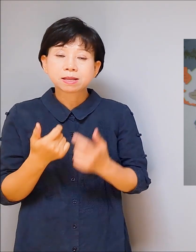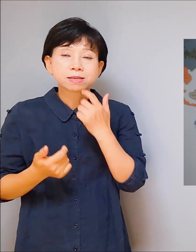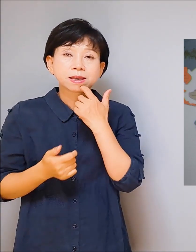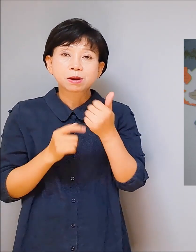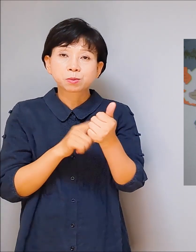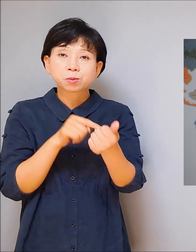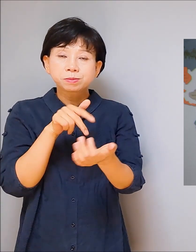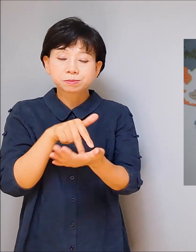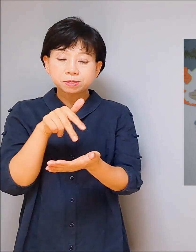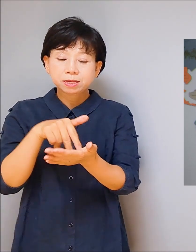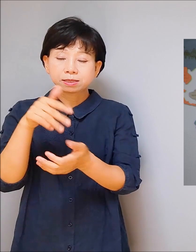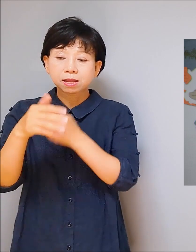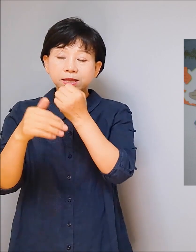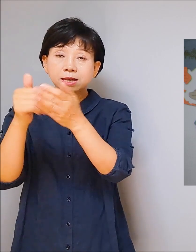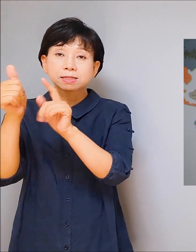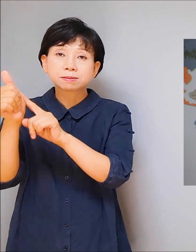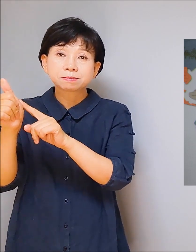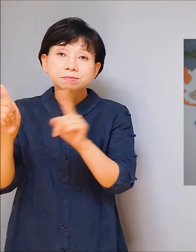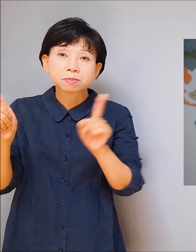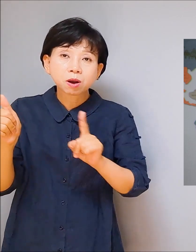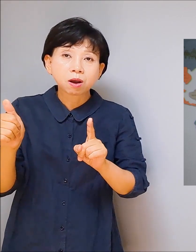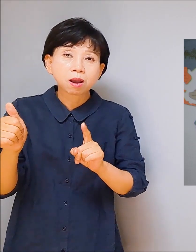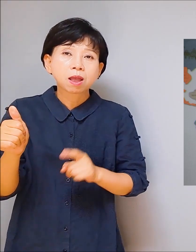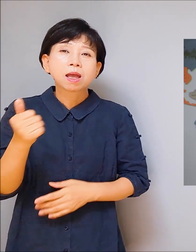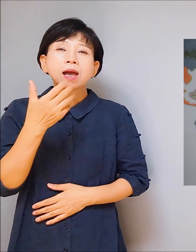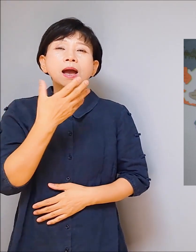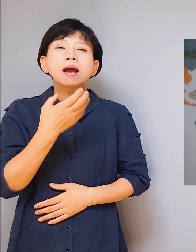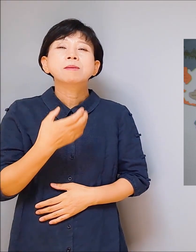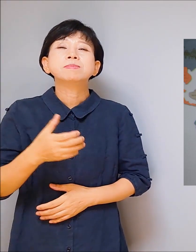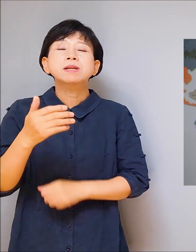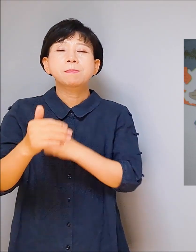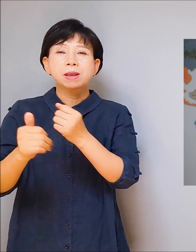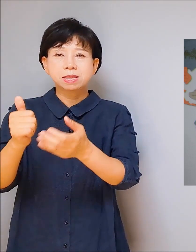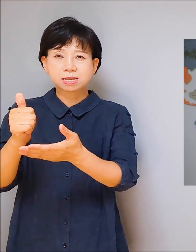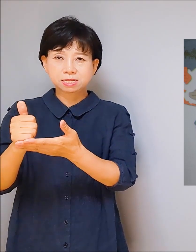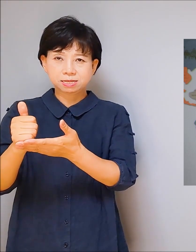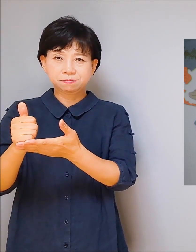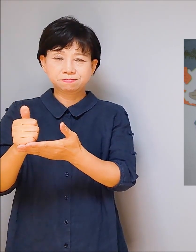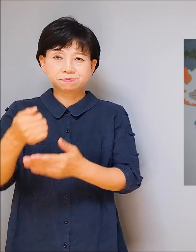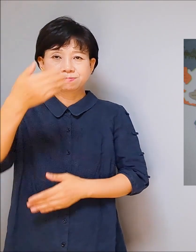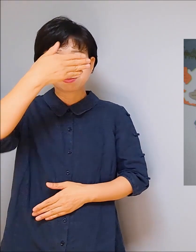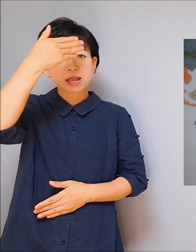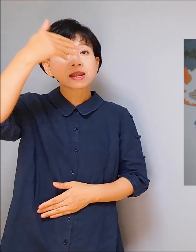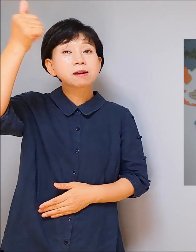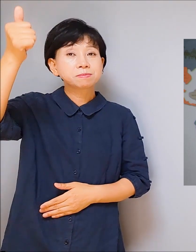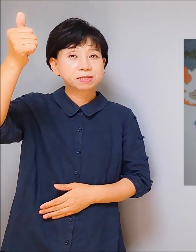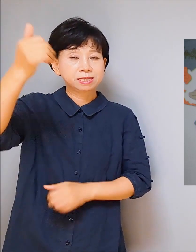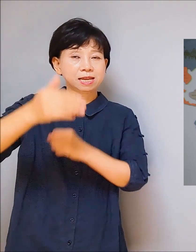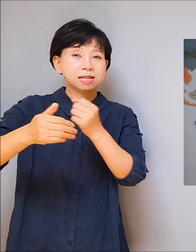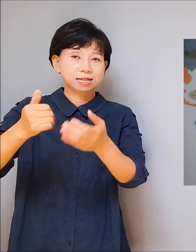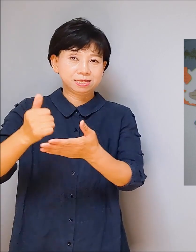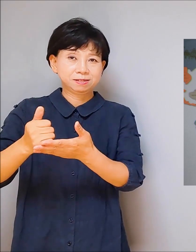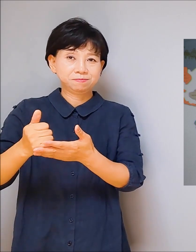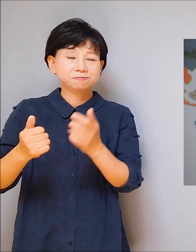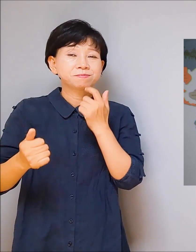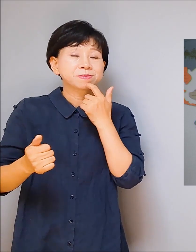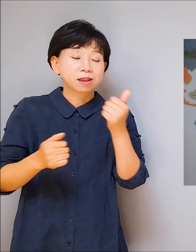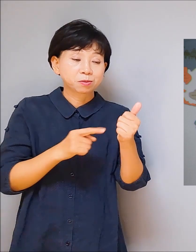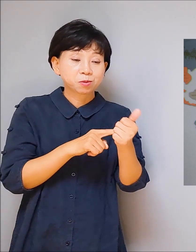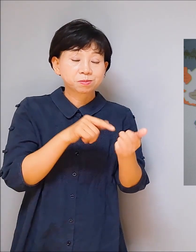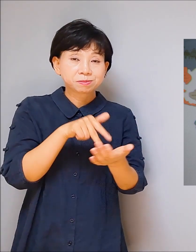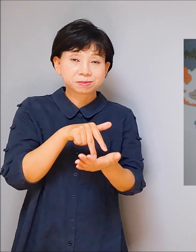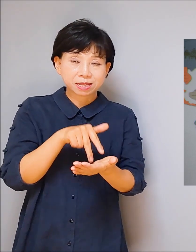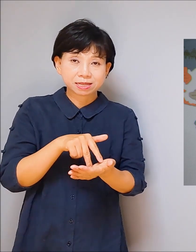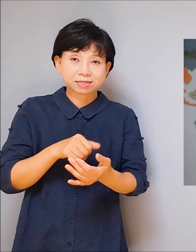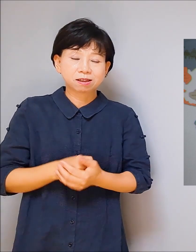보면 하나님은요 아브라함의 하나님이었어요. 할아버지의 하나님. 야곱의 입장에서 보면